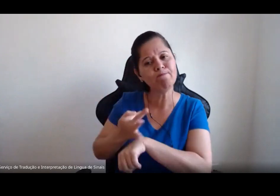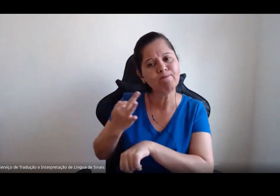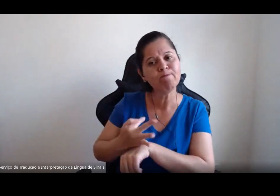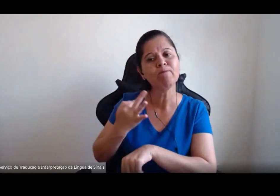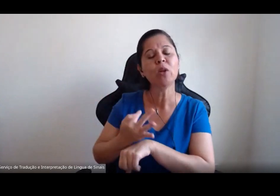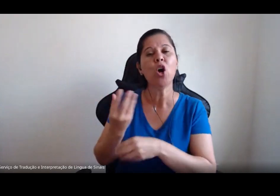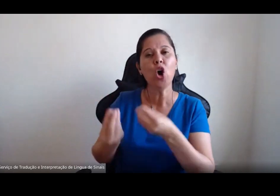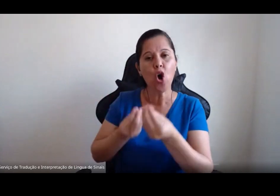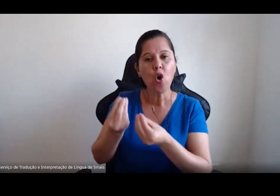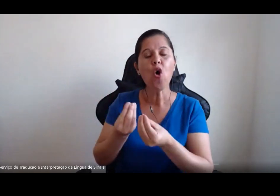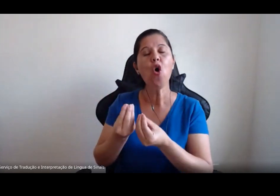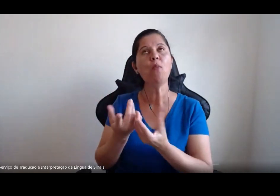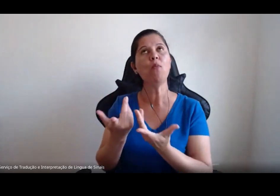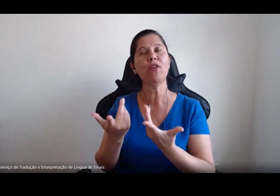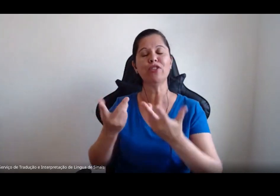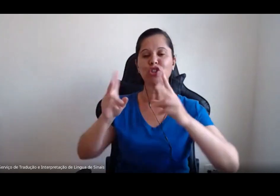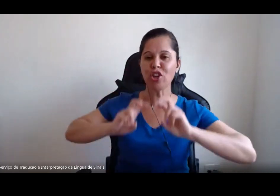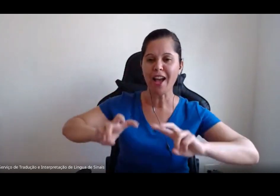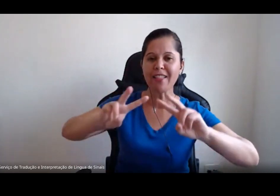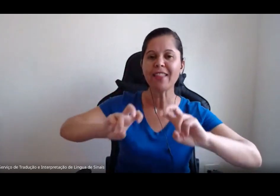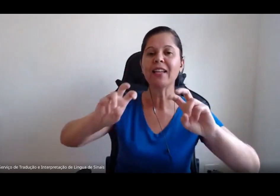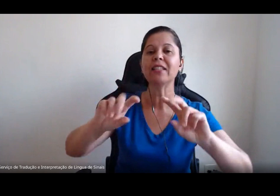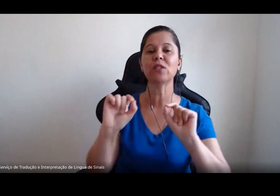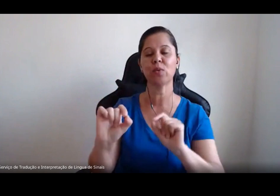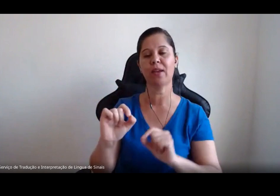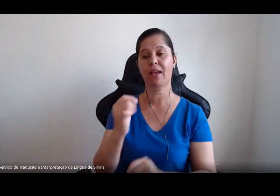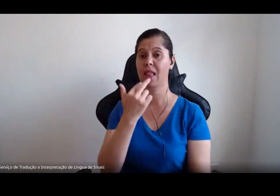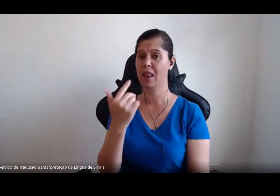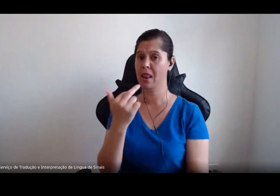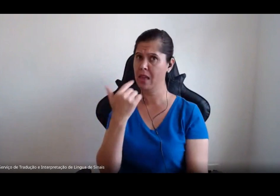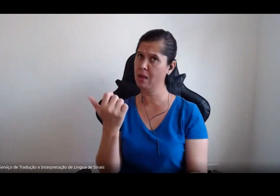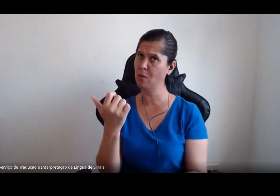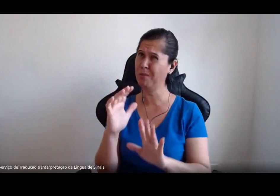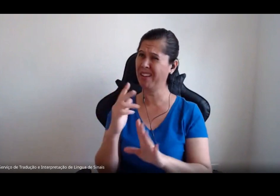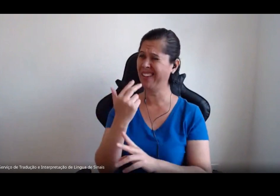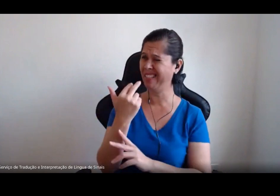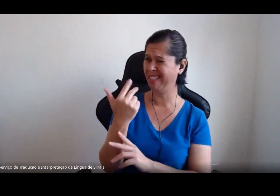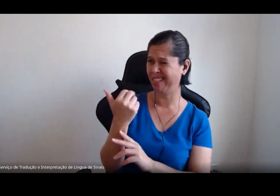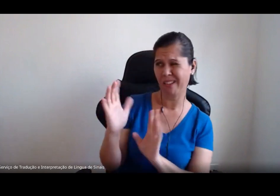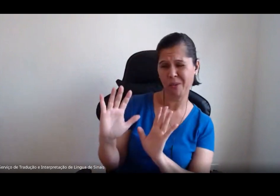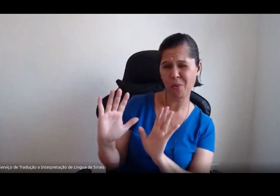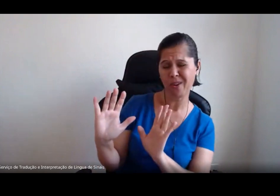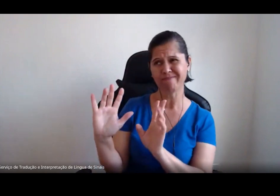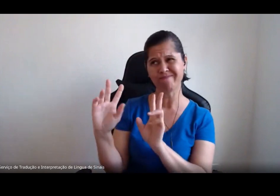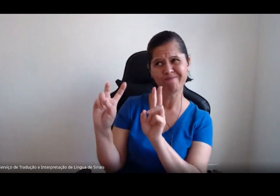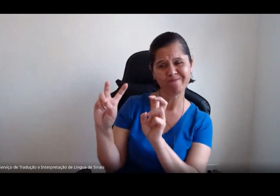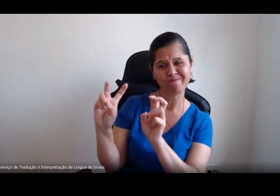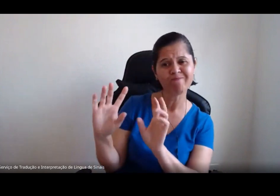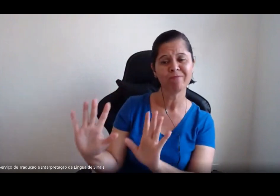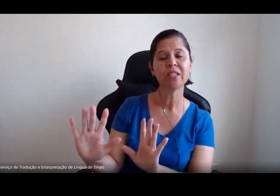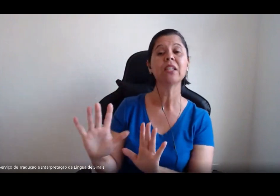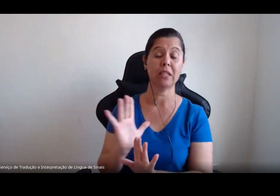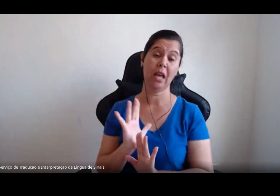o modo como nós analisamos a questão das línguas. Vou falar de questão das línguas entre aspas, tá?